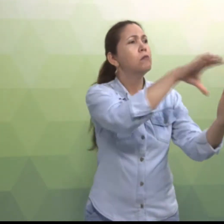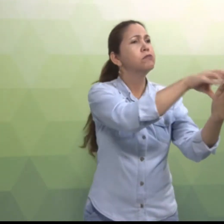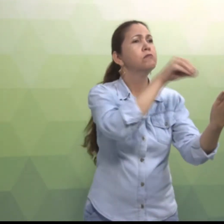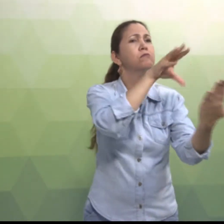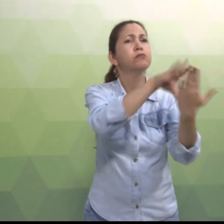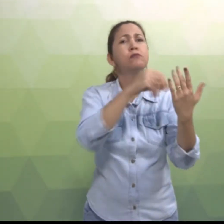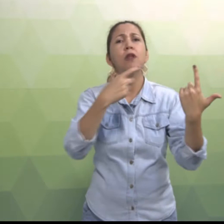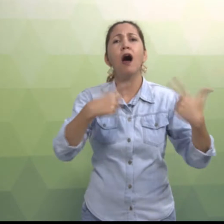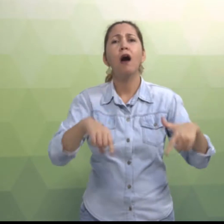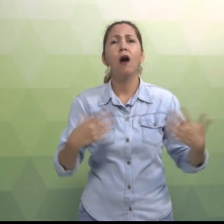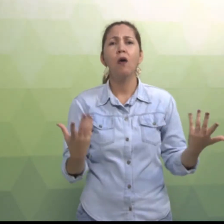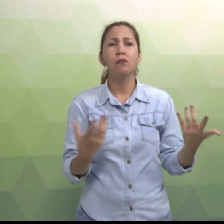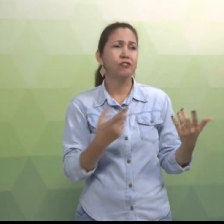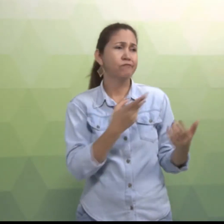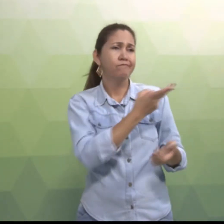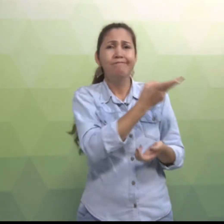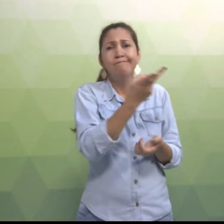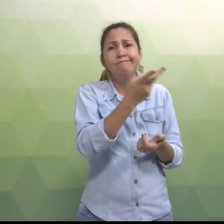espelhar? Ele vai se espelhar nos seus pais,